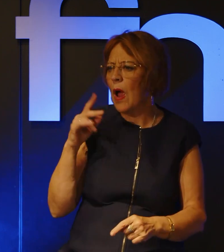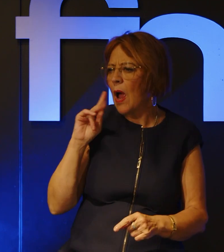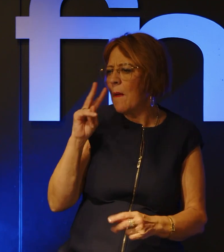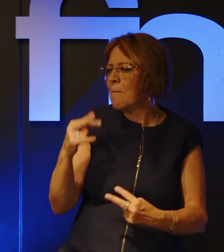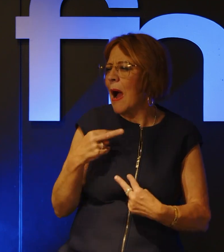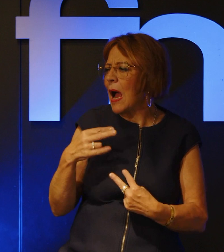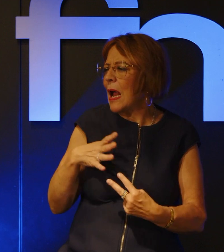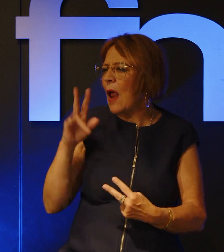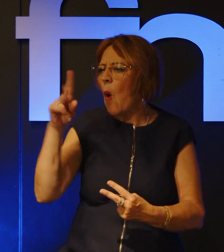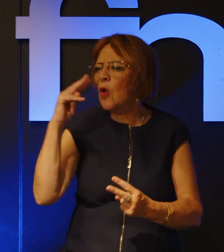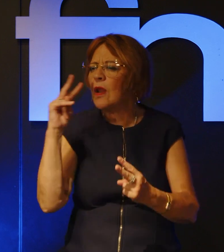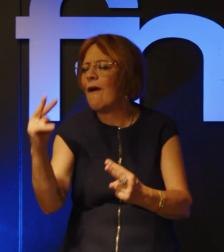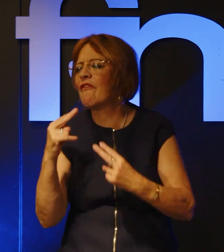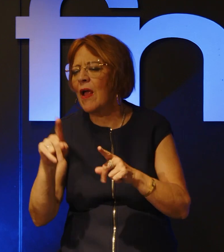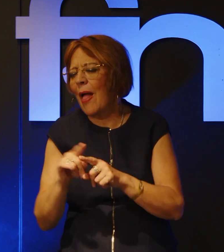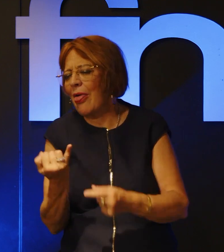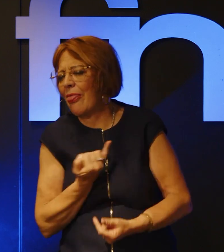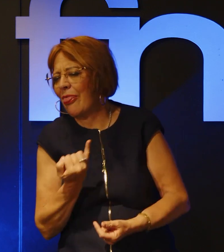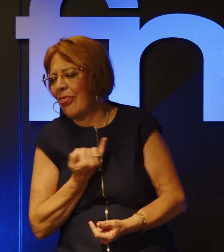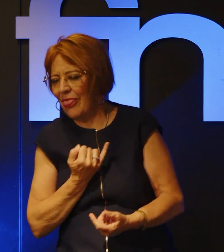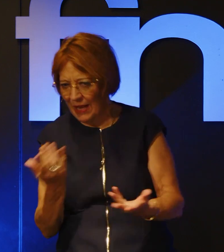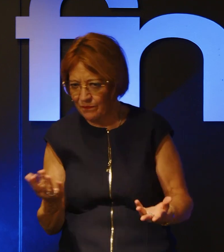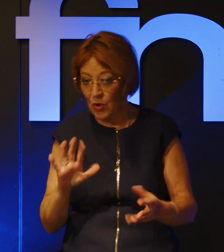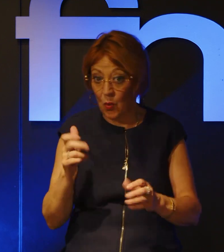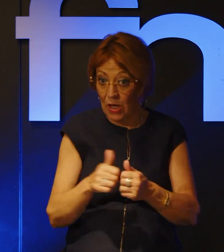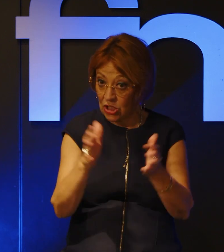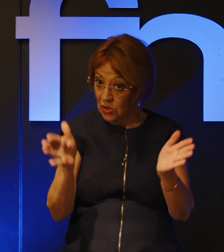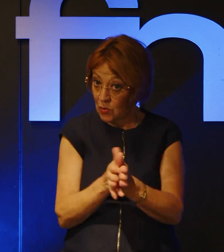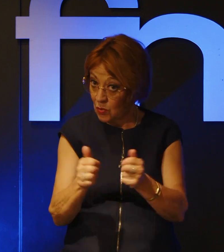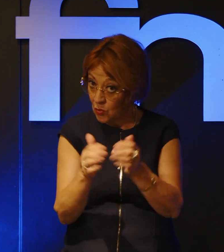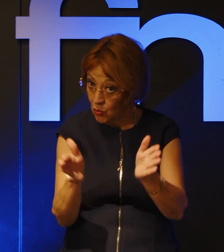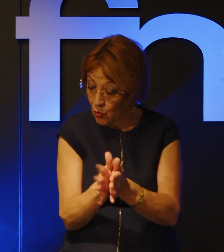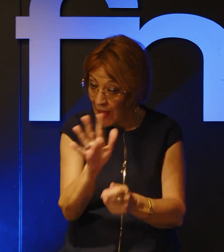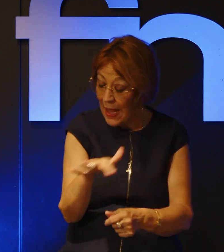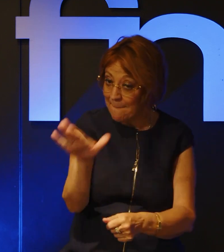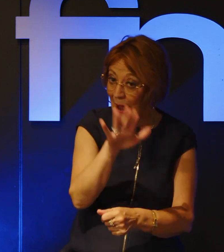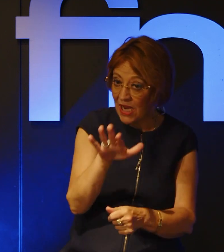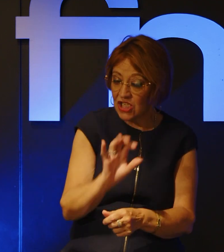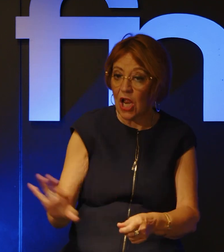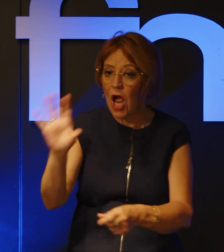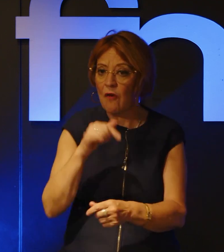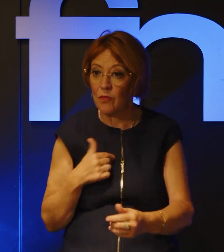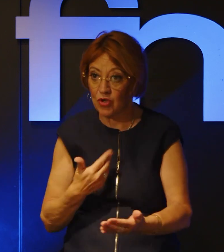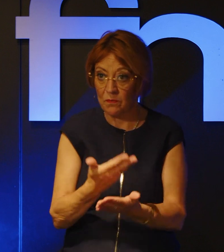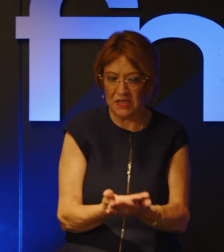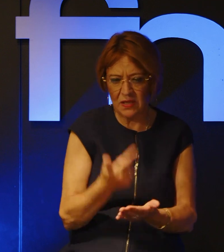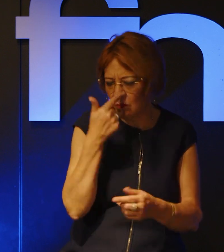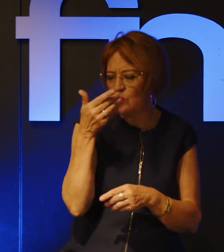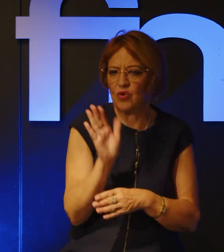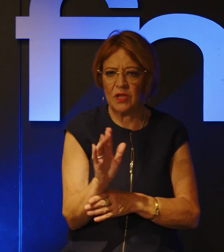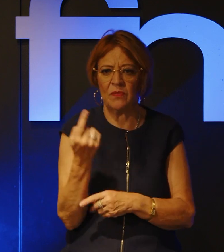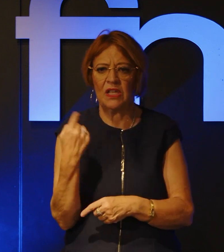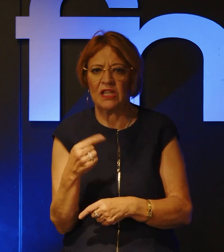dar portanto partir do momento em que nós generalizamos aquilo que é a imagem e a forma como nos apresentamos por exemplo